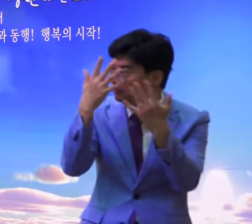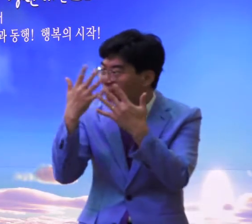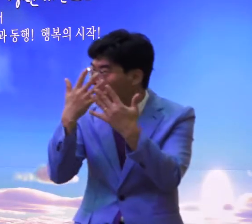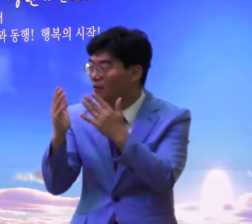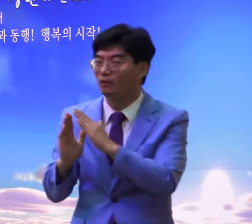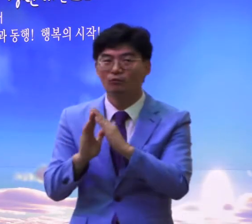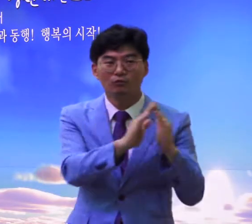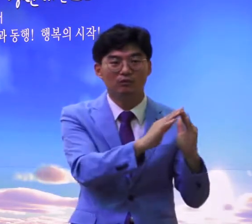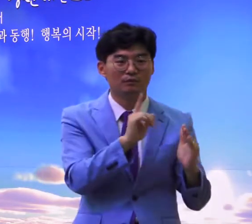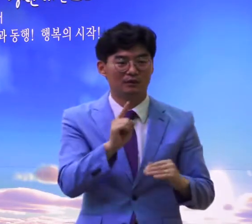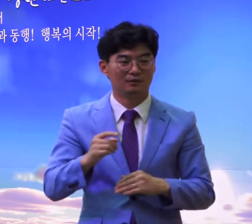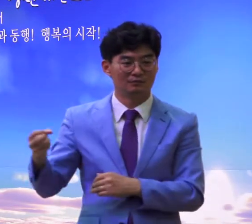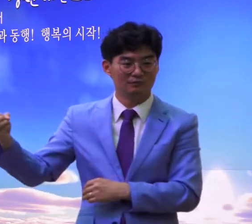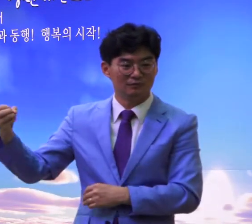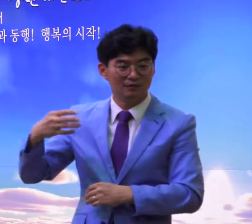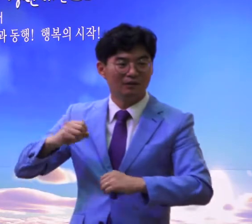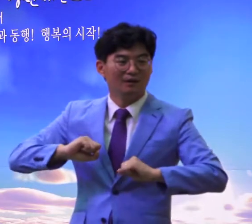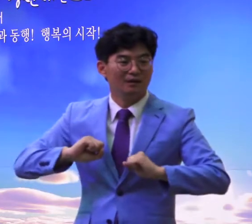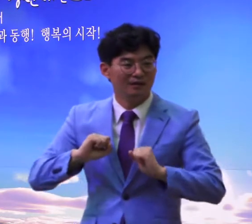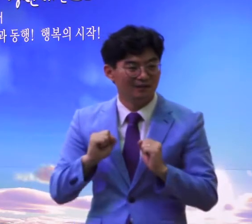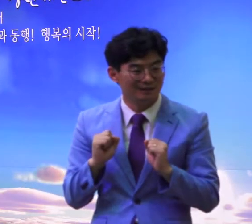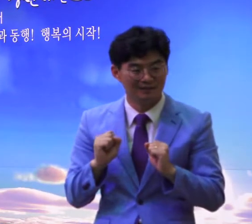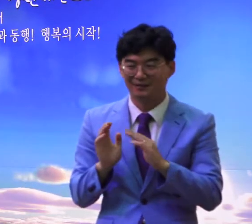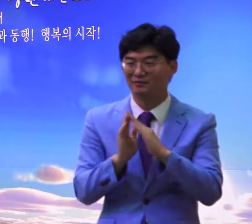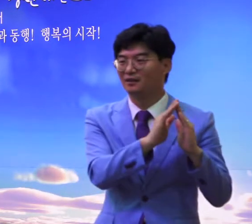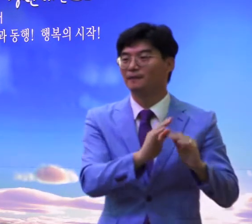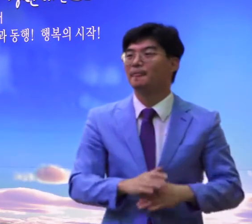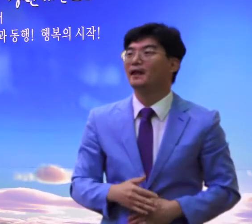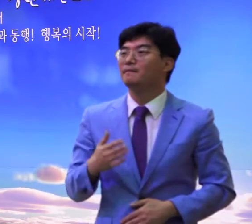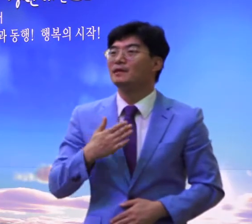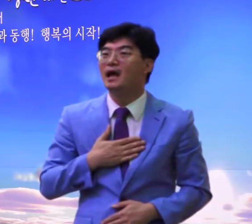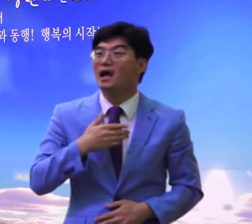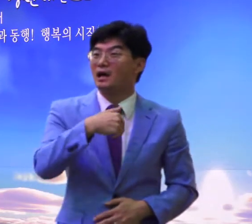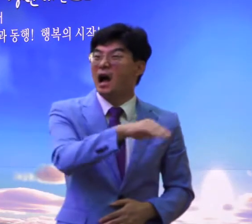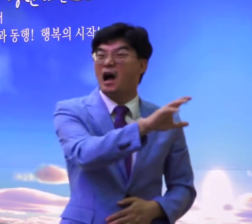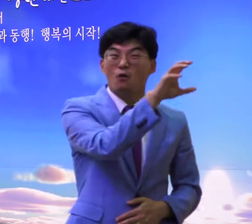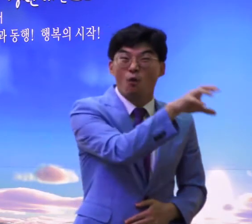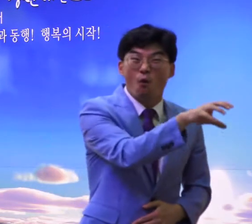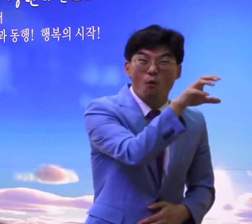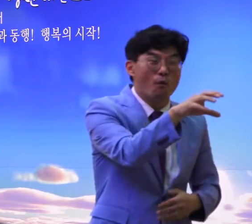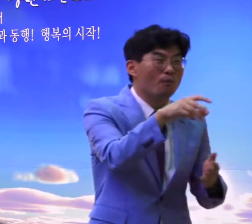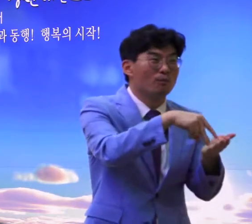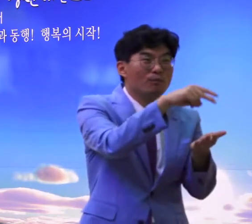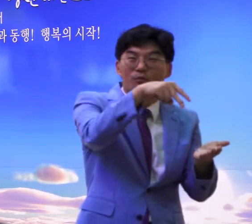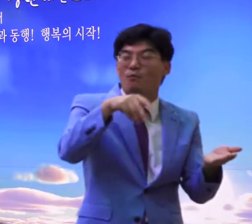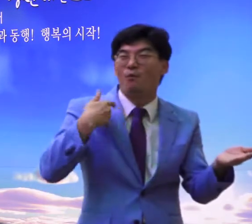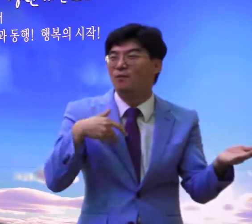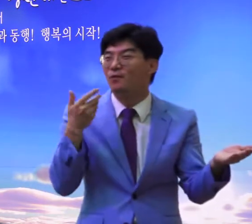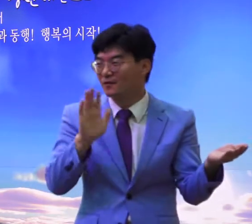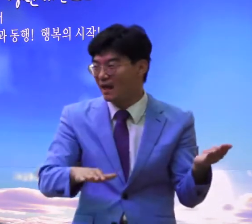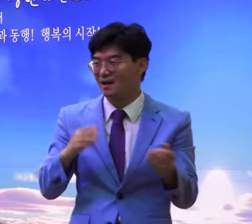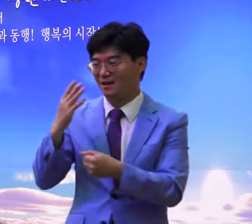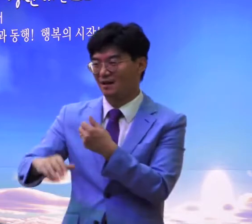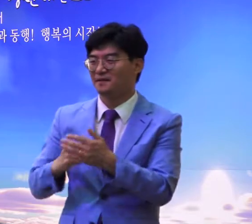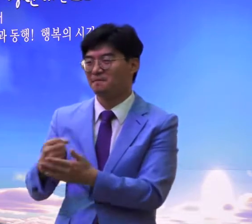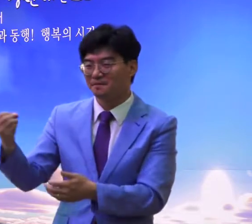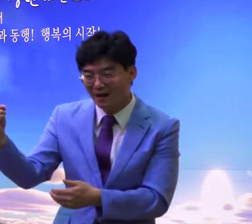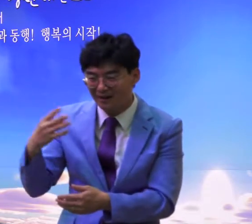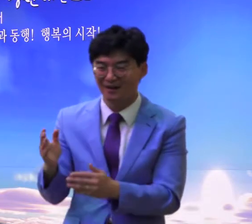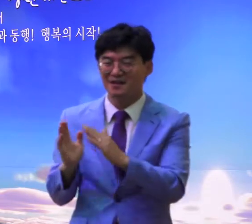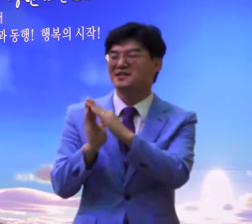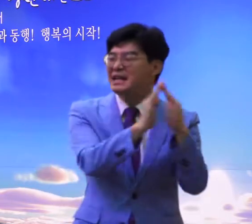그런데 아브라함은 자신이 가야 할 바를 알지 못하고 갔습니다. 어디로 가야 하는지를 알지